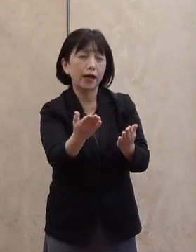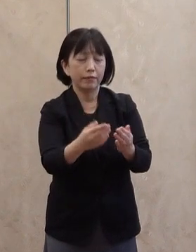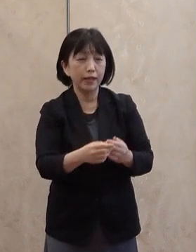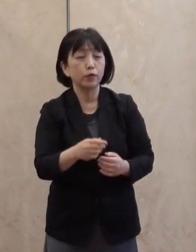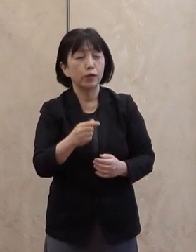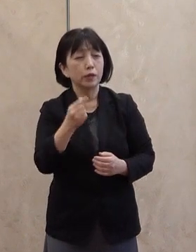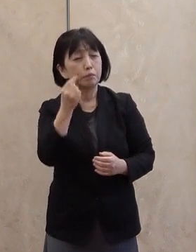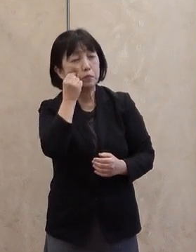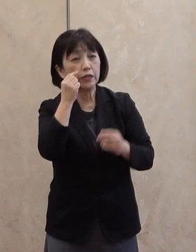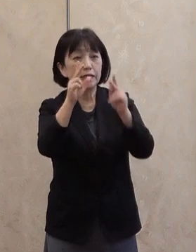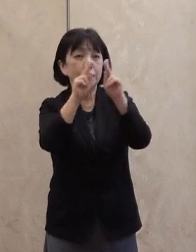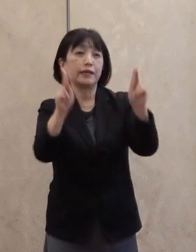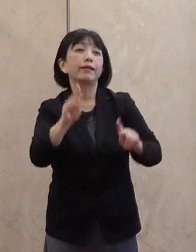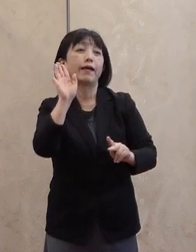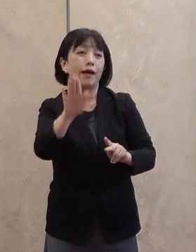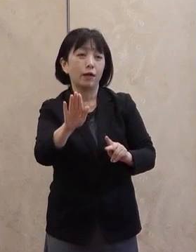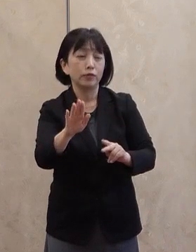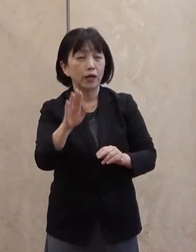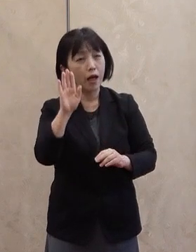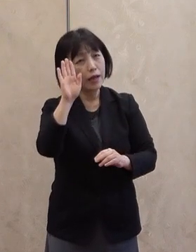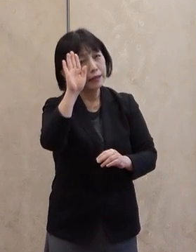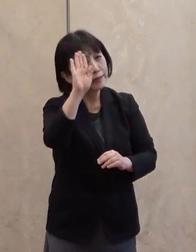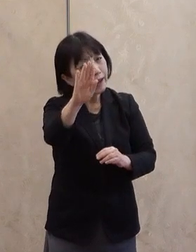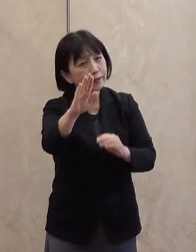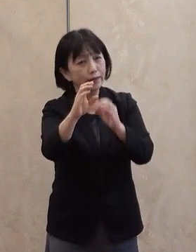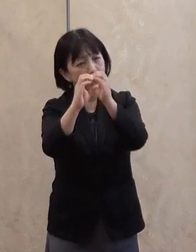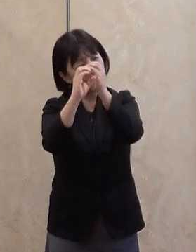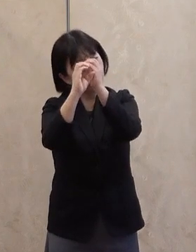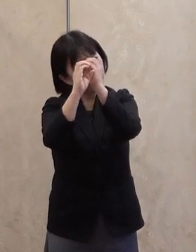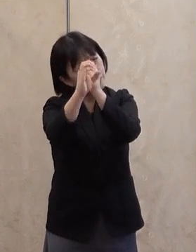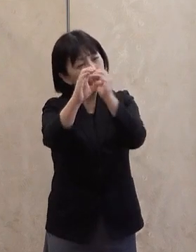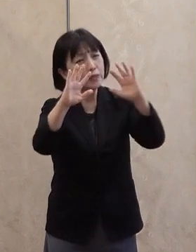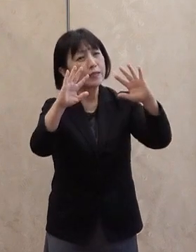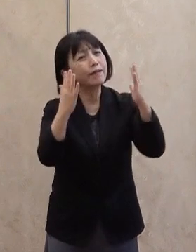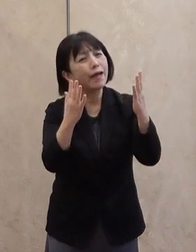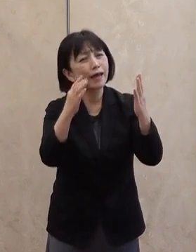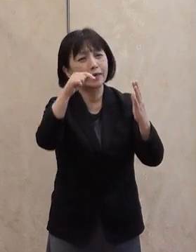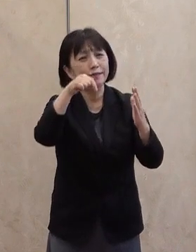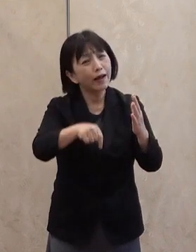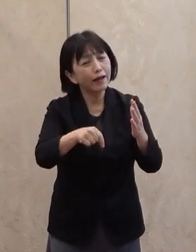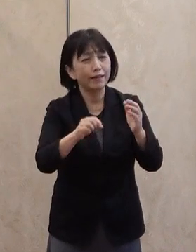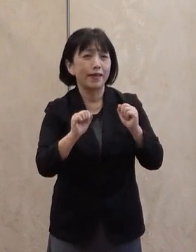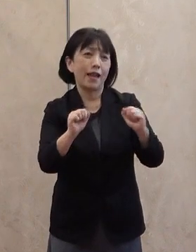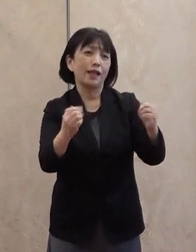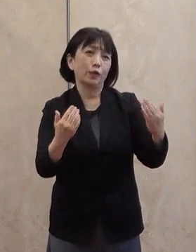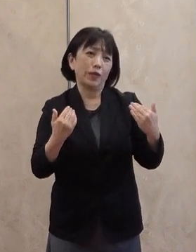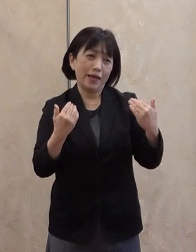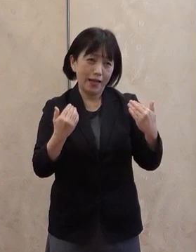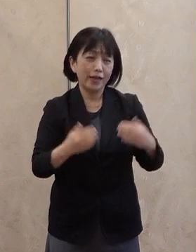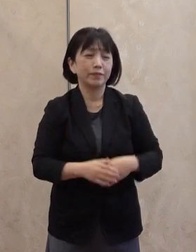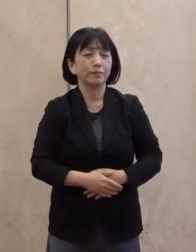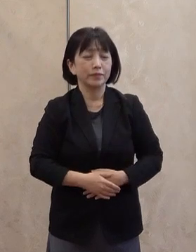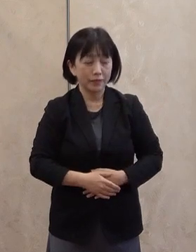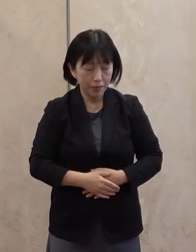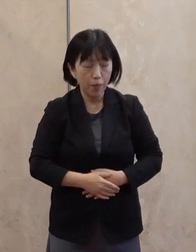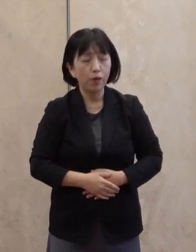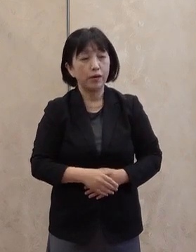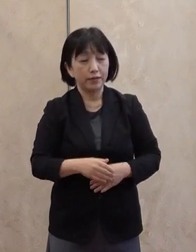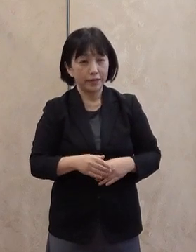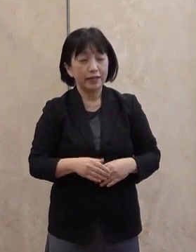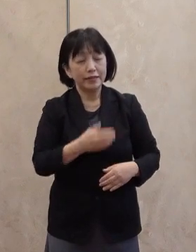、また先が読めないという中でこれをやっていくということをこの間やって、できる限りやってき